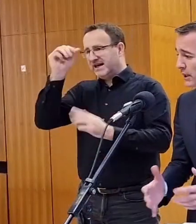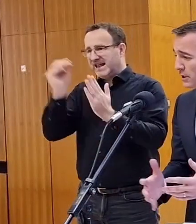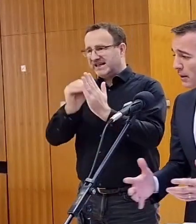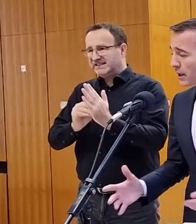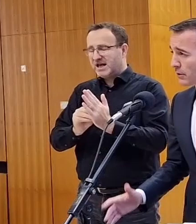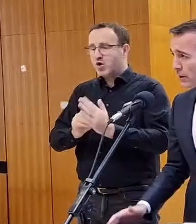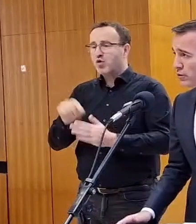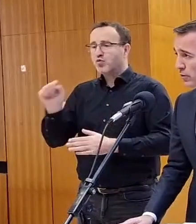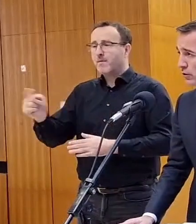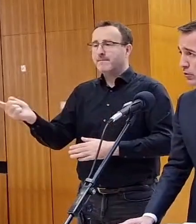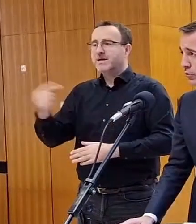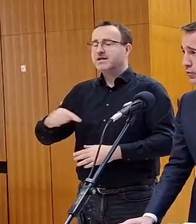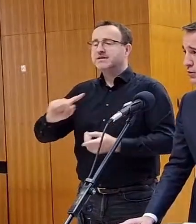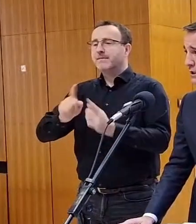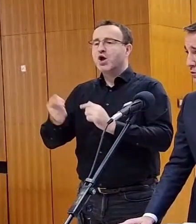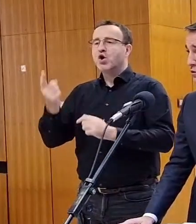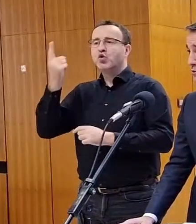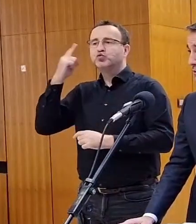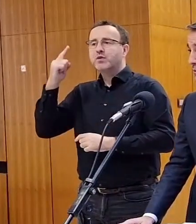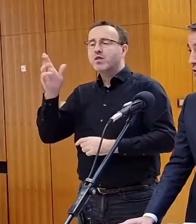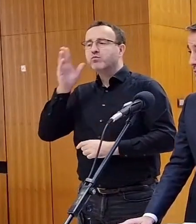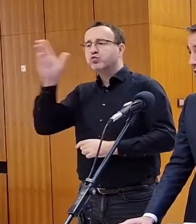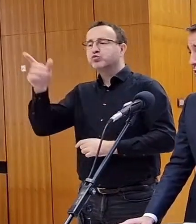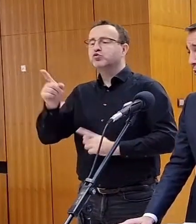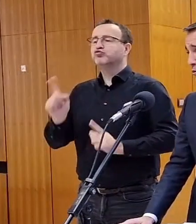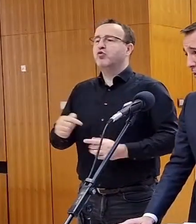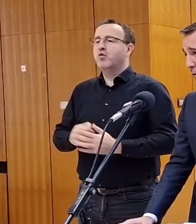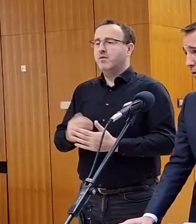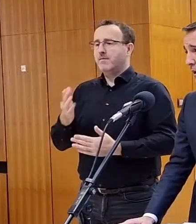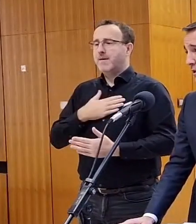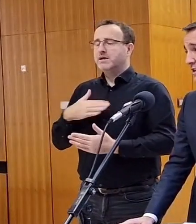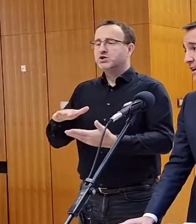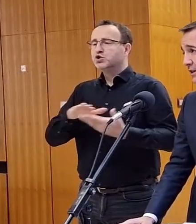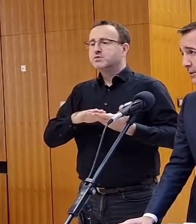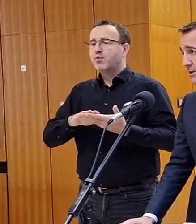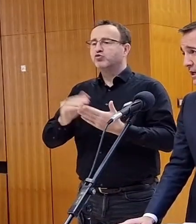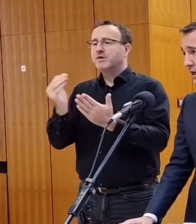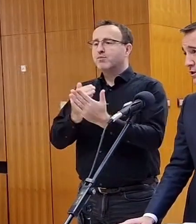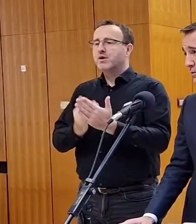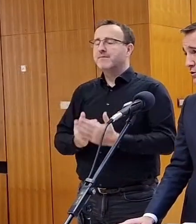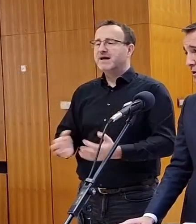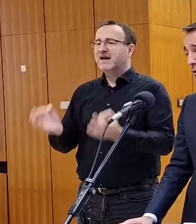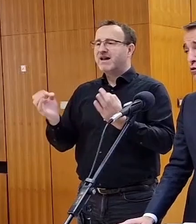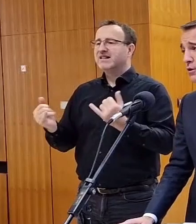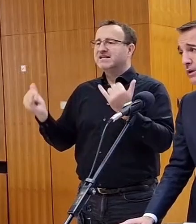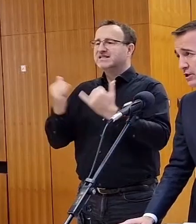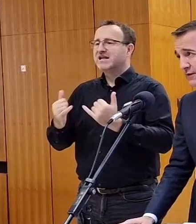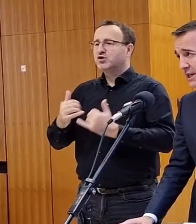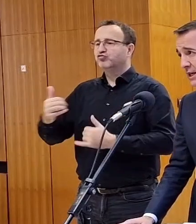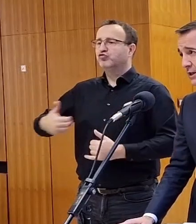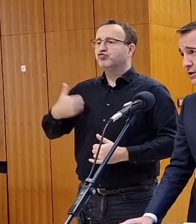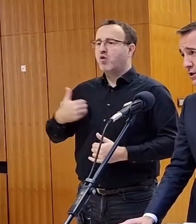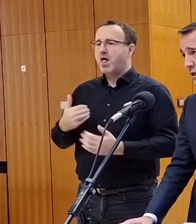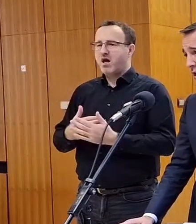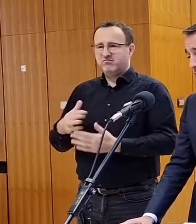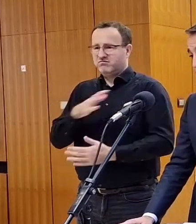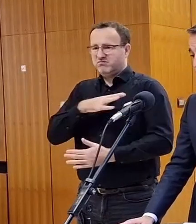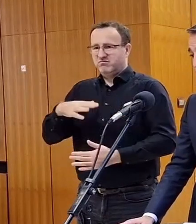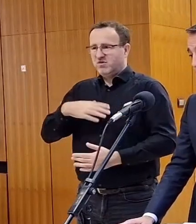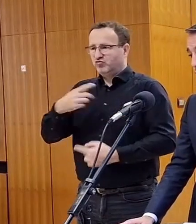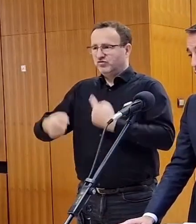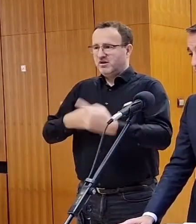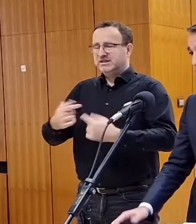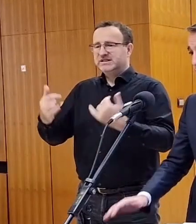Toto prináša napríklad pre študentov do budúcna to, že budeme môcť mať spoločné programy s kvalitnými zahraničnými školami. To, čo je bežné v zahraničí,